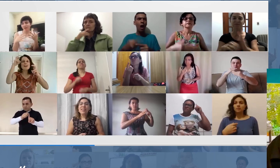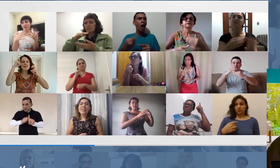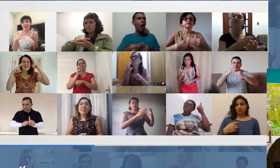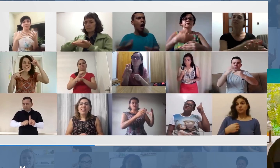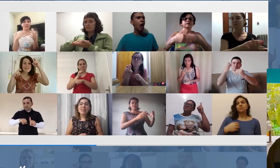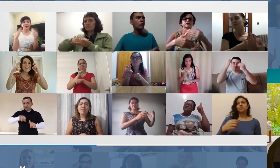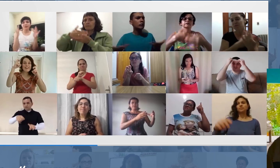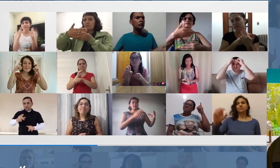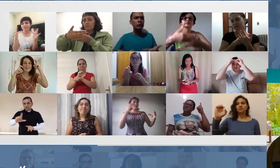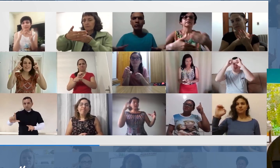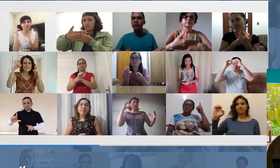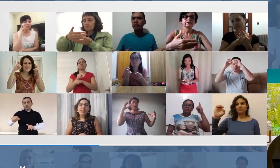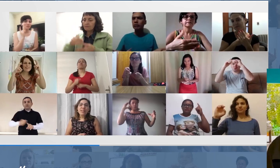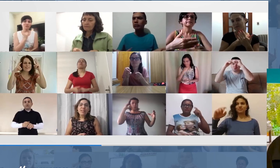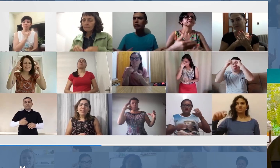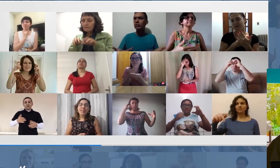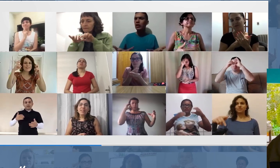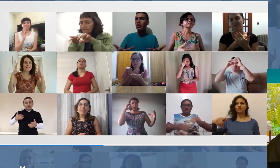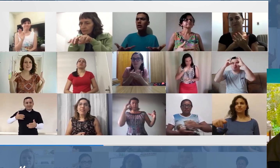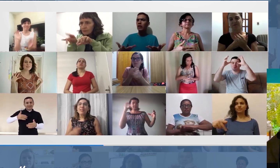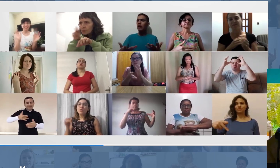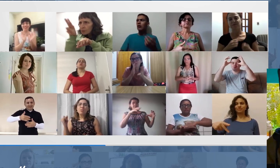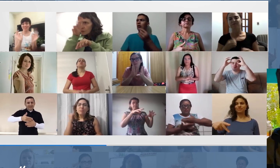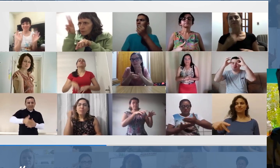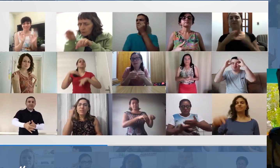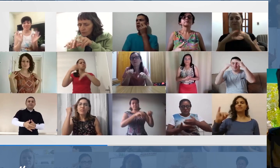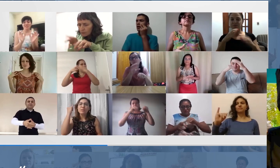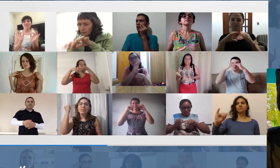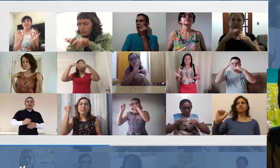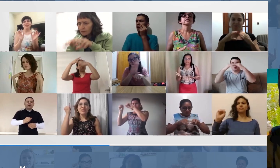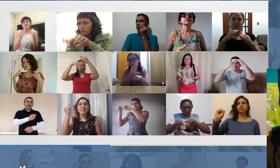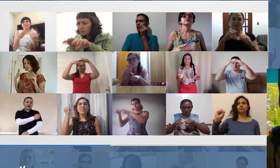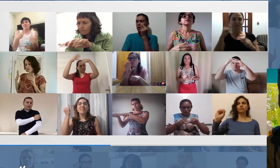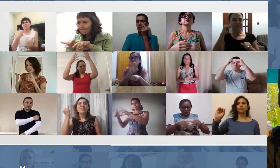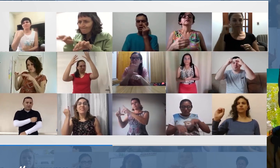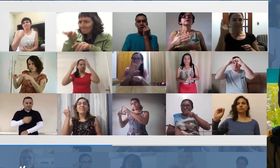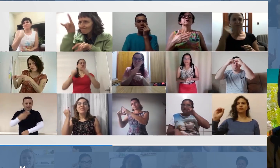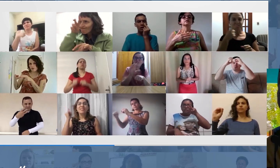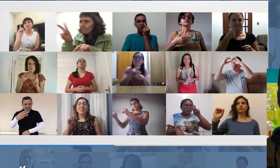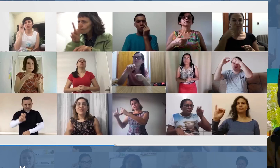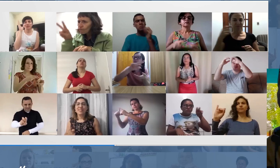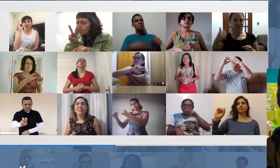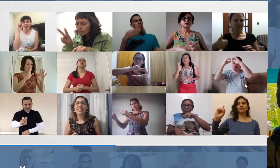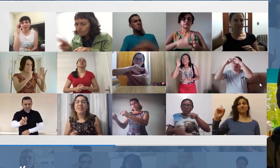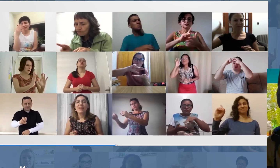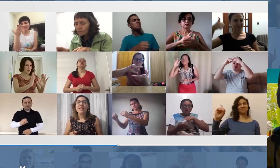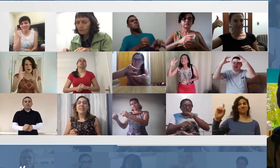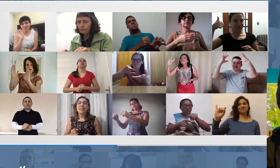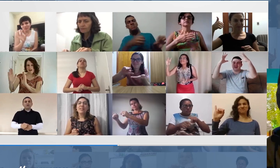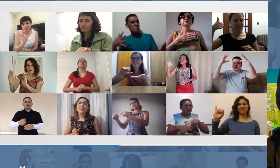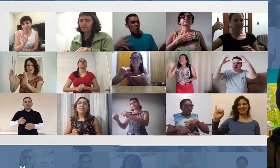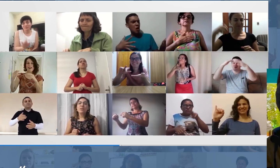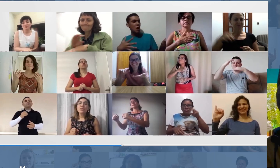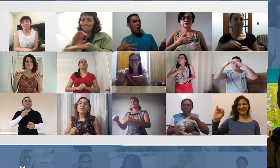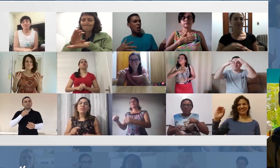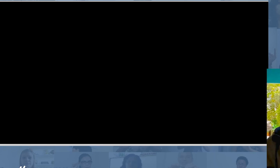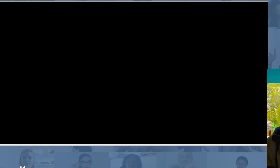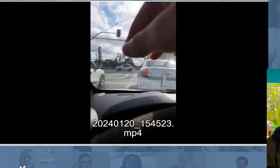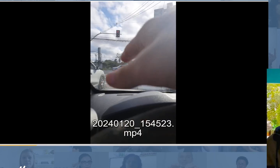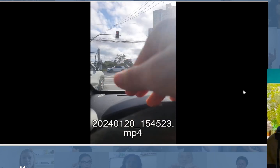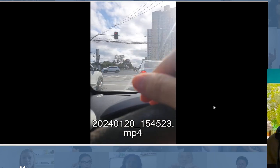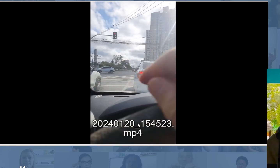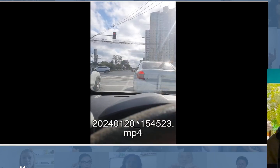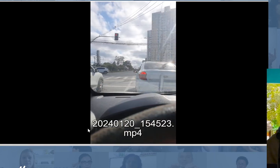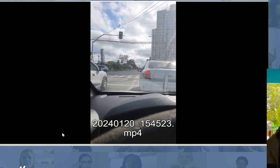foi assim que surgiu o método Fluente em Libras. Foi desse conjunto de reflexões e pesquisas. Agora, olha que interessante isso